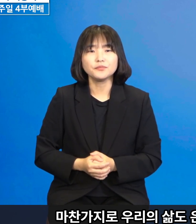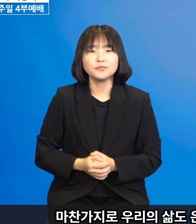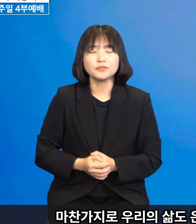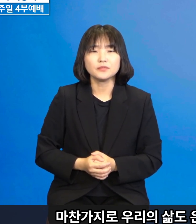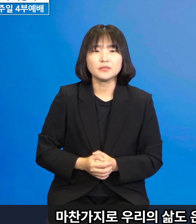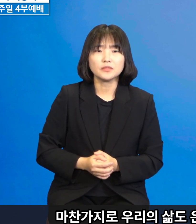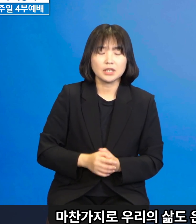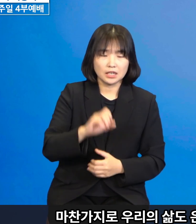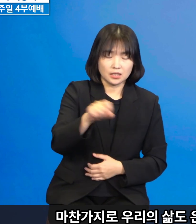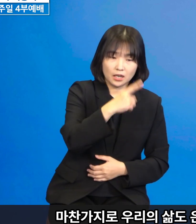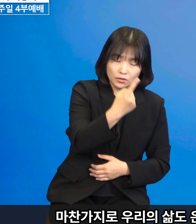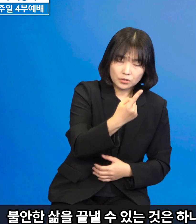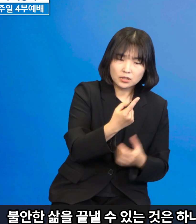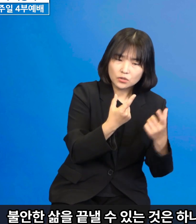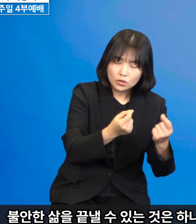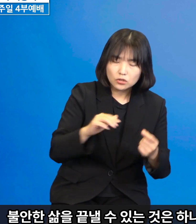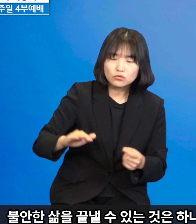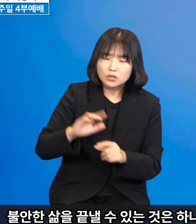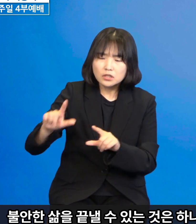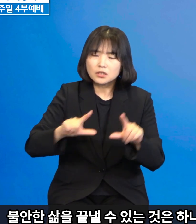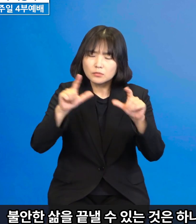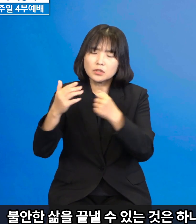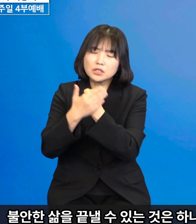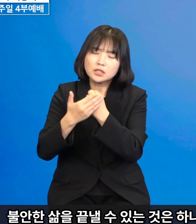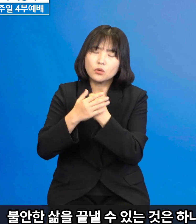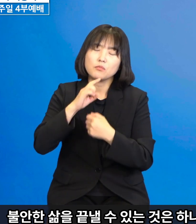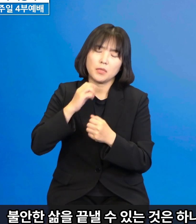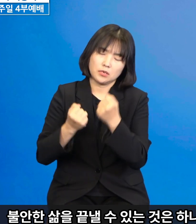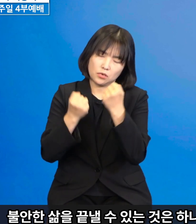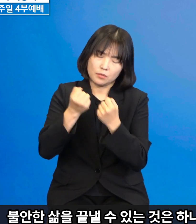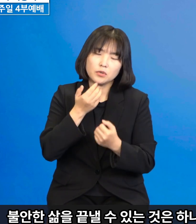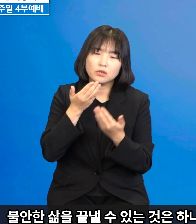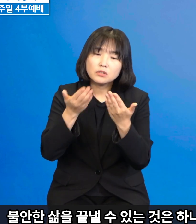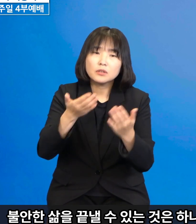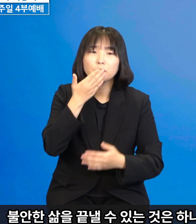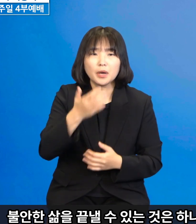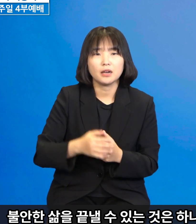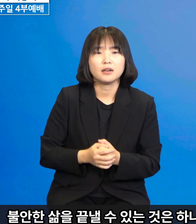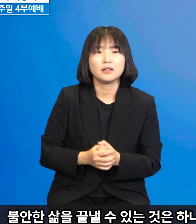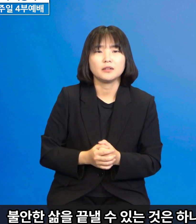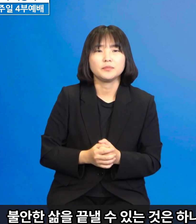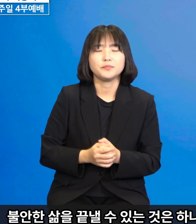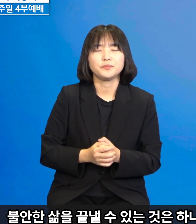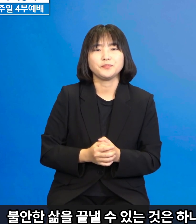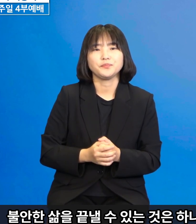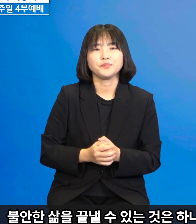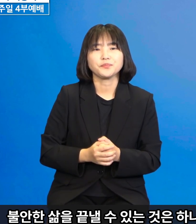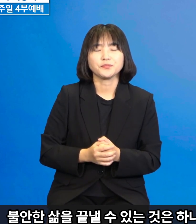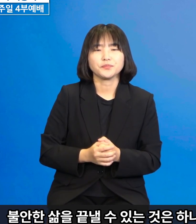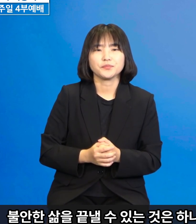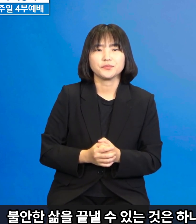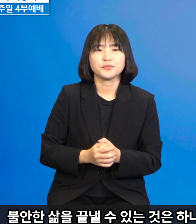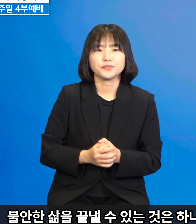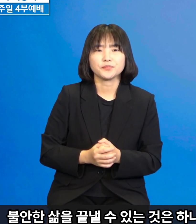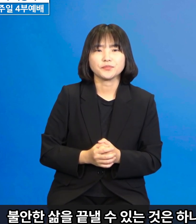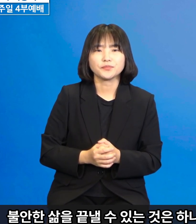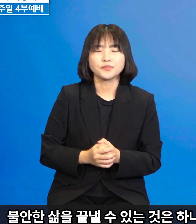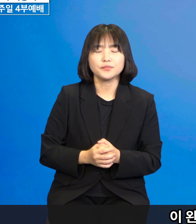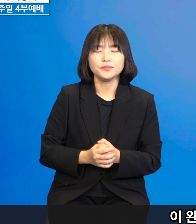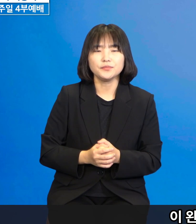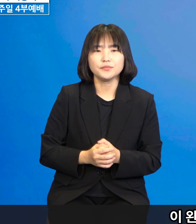외에 설명되지가 않습니다. 불안한 삶을 끝낼 수 있는 것은 하나님의 구원의 은혜요 완전한